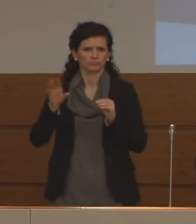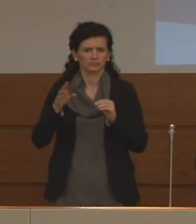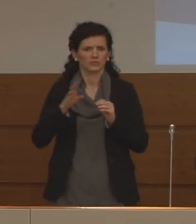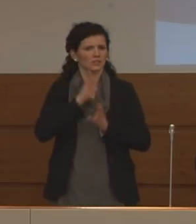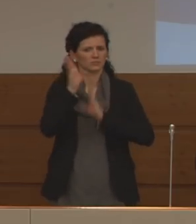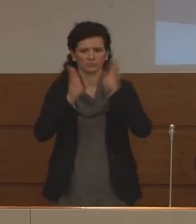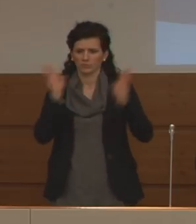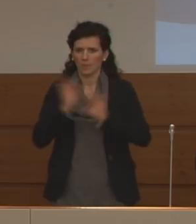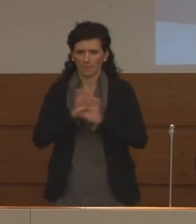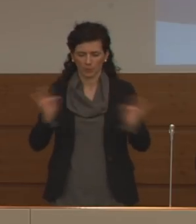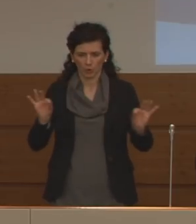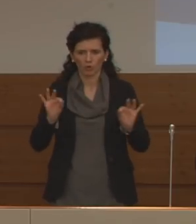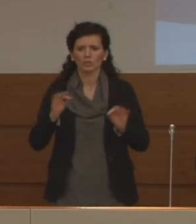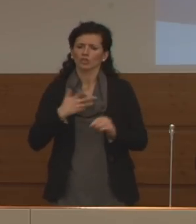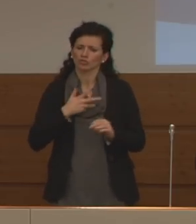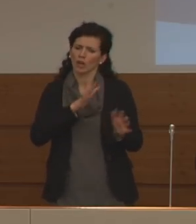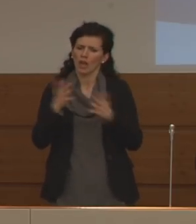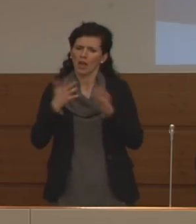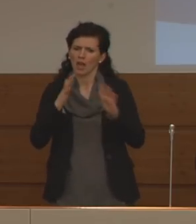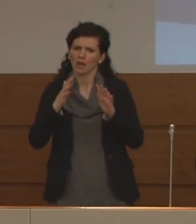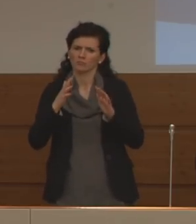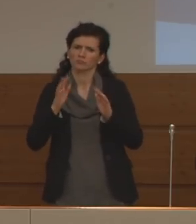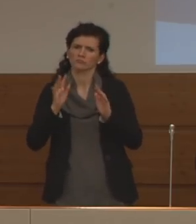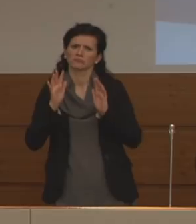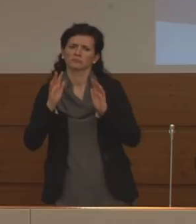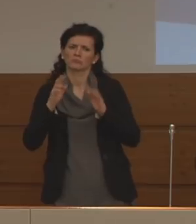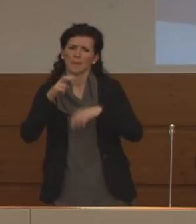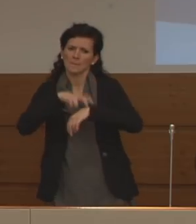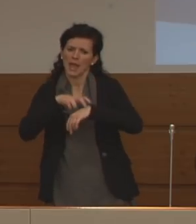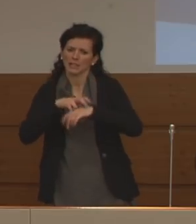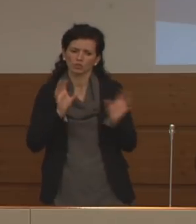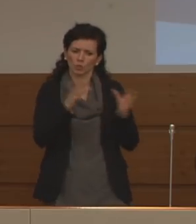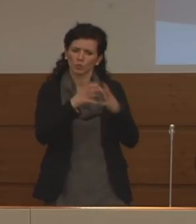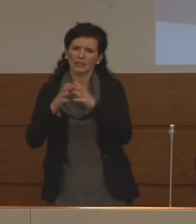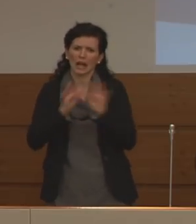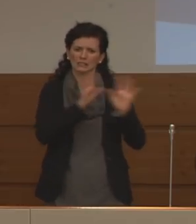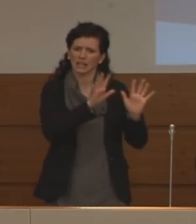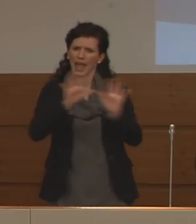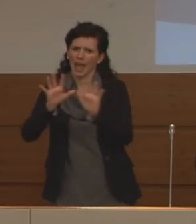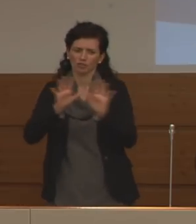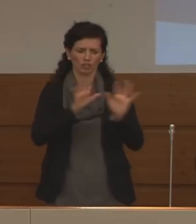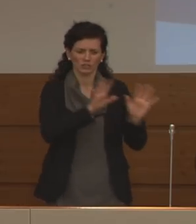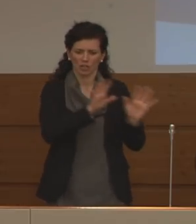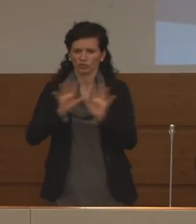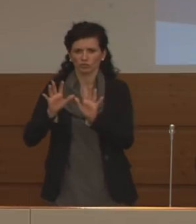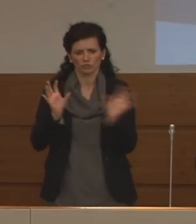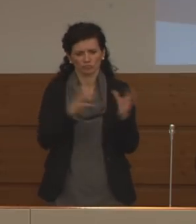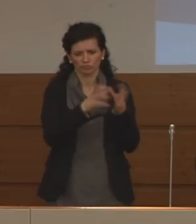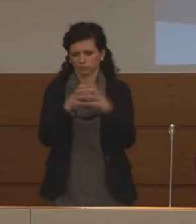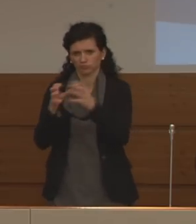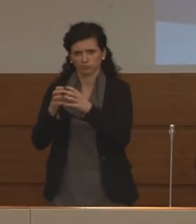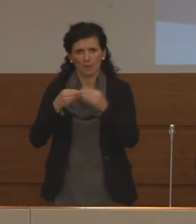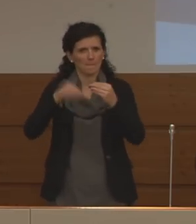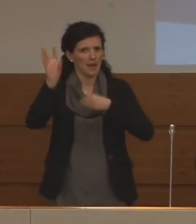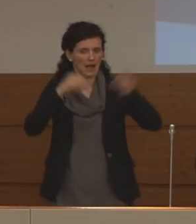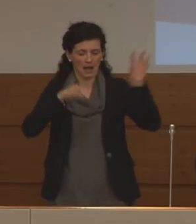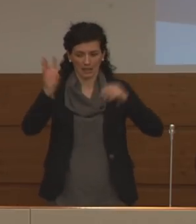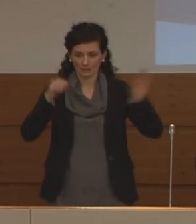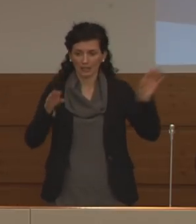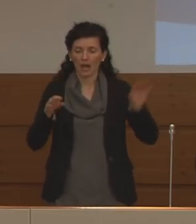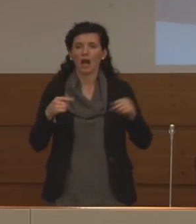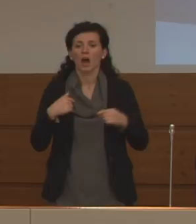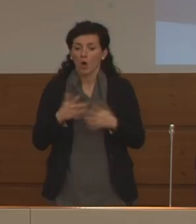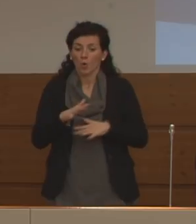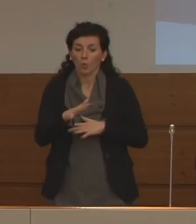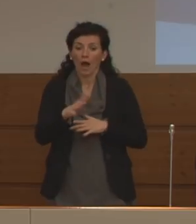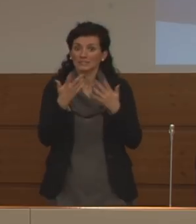decine di unità di medici noi abbiamo fatto una prima selezione stiamo completando la selezione e colgo l'occasione per